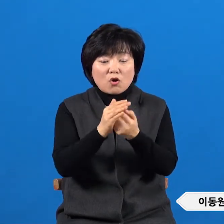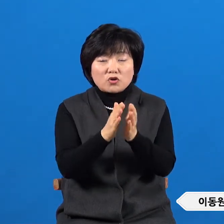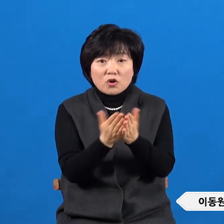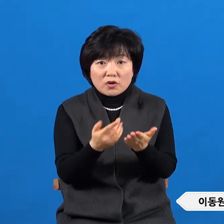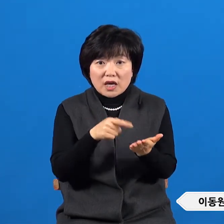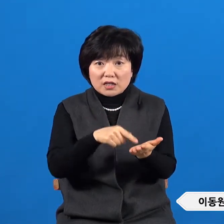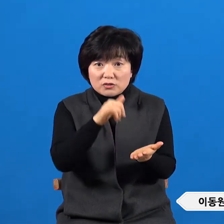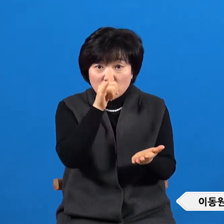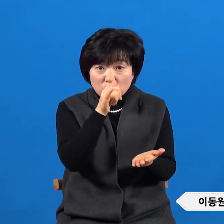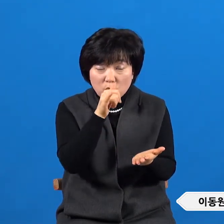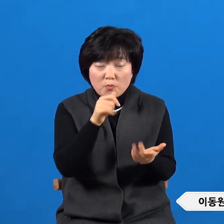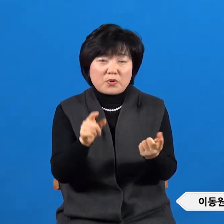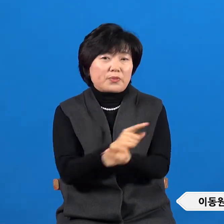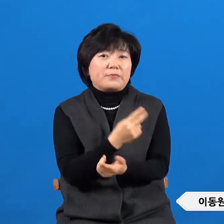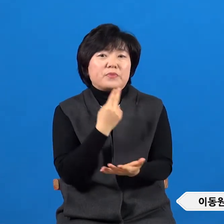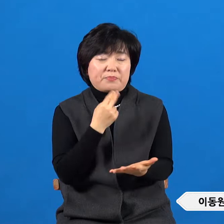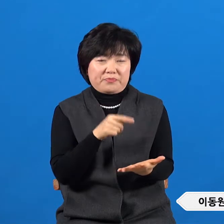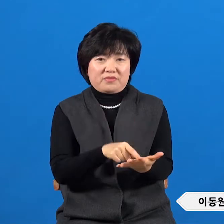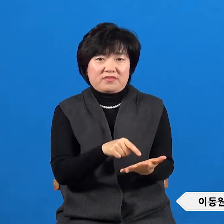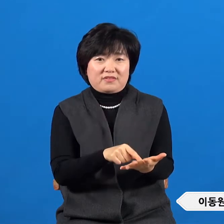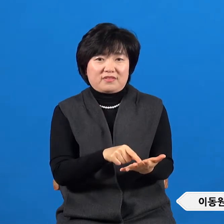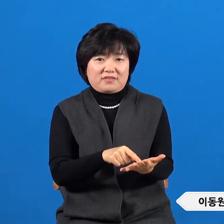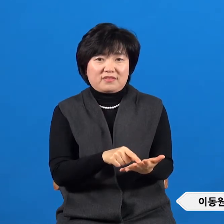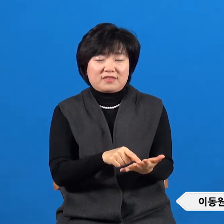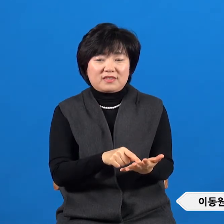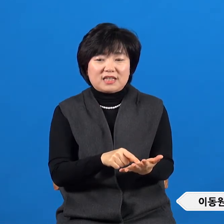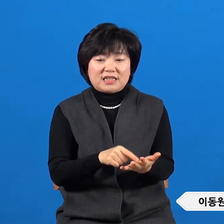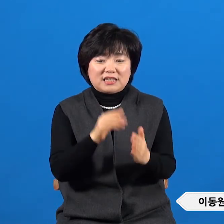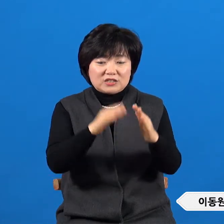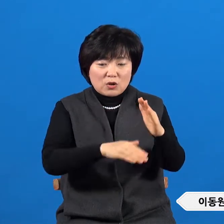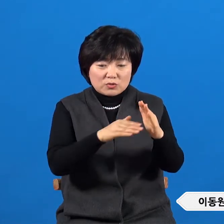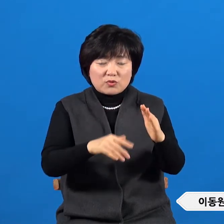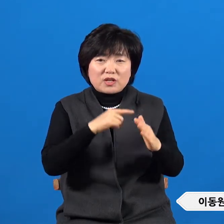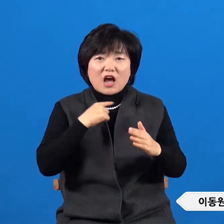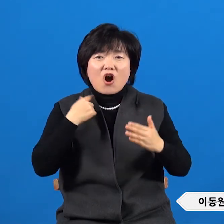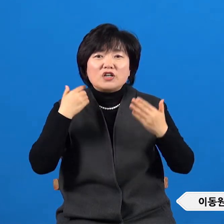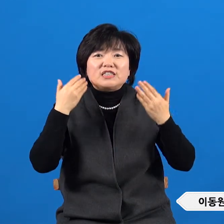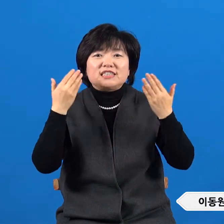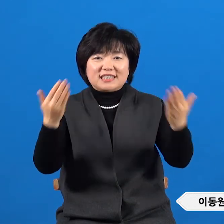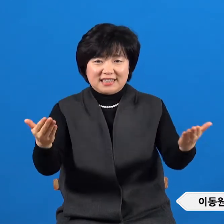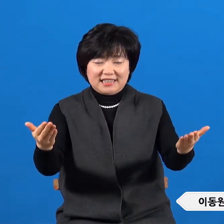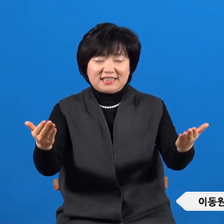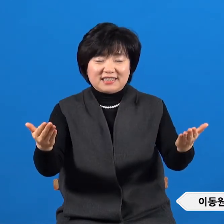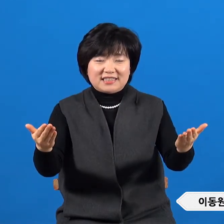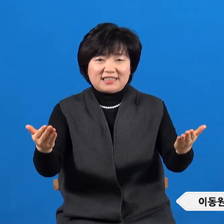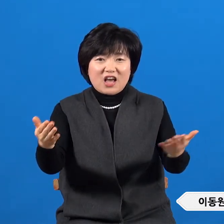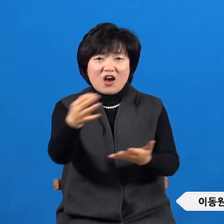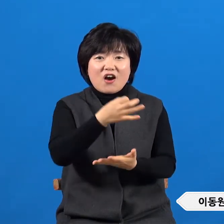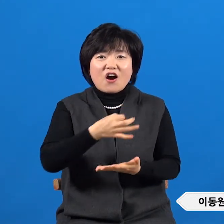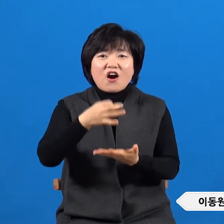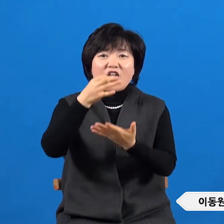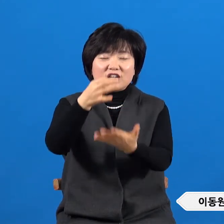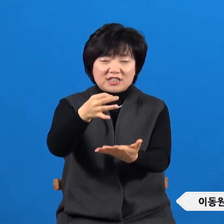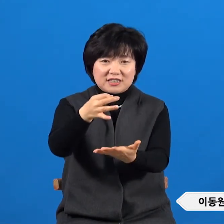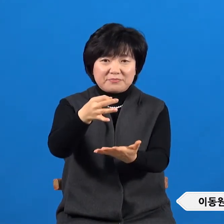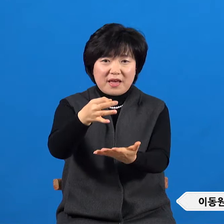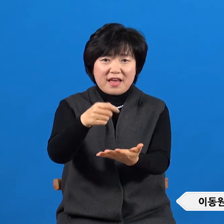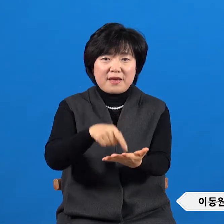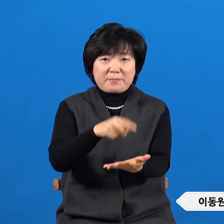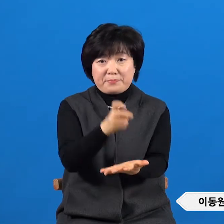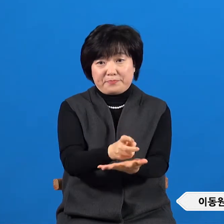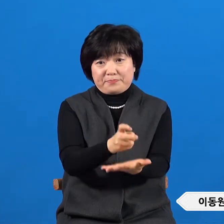성경에 와도 변하지 않는 그런 성도들의 헌신의 원리 혹은 헌금의